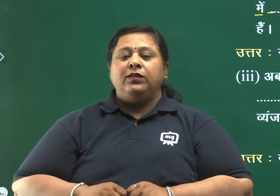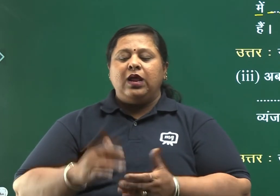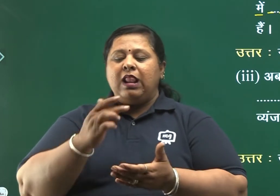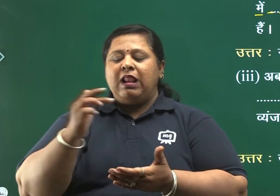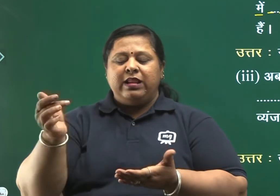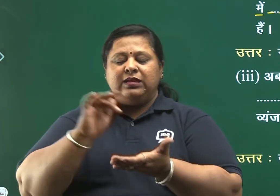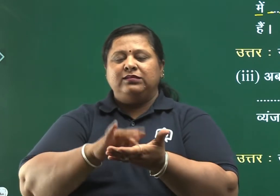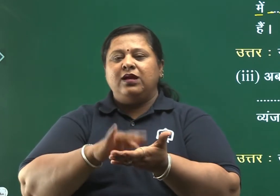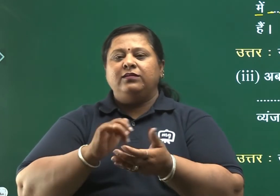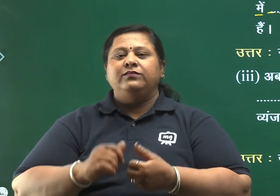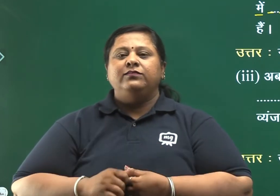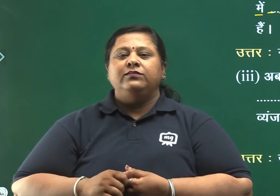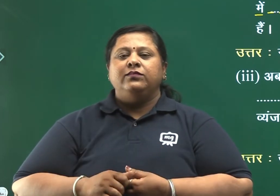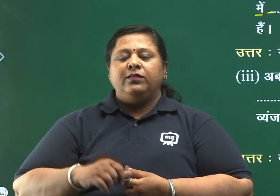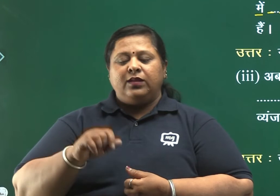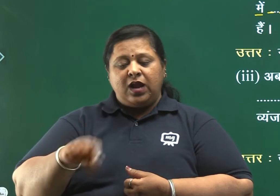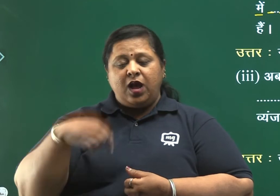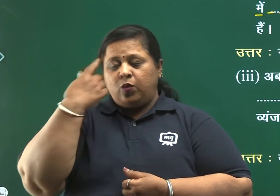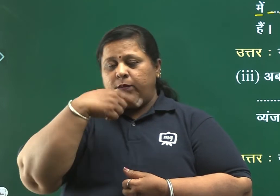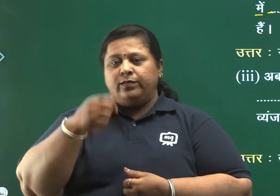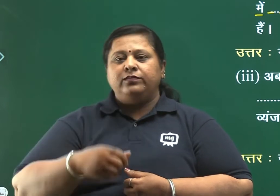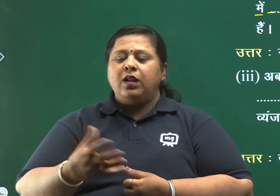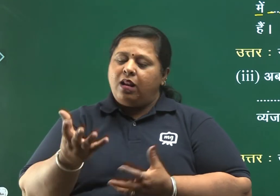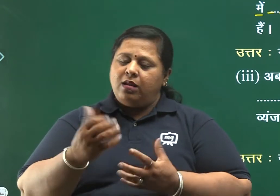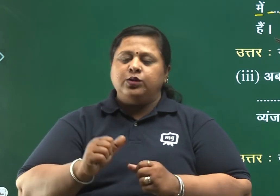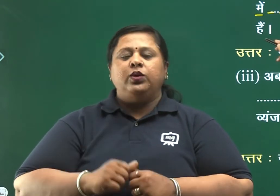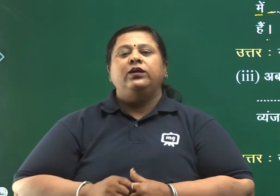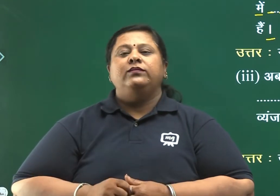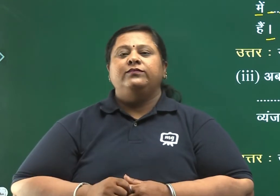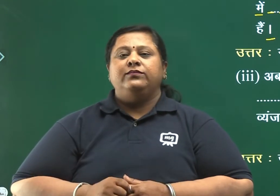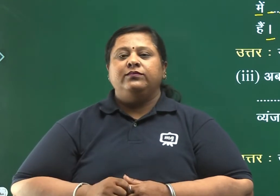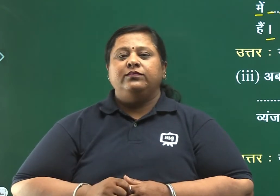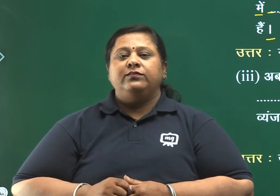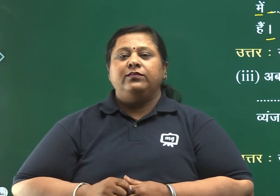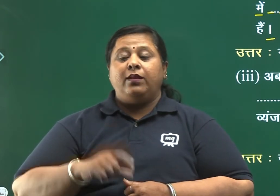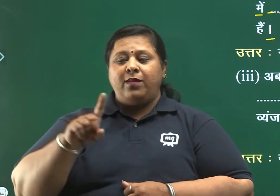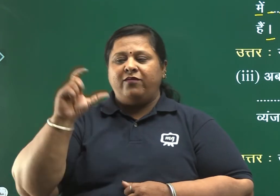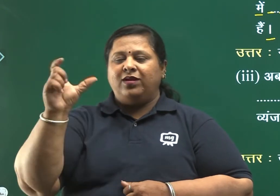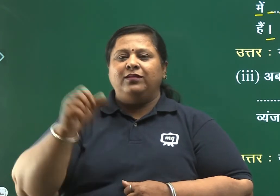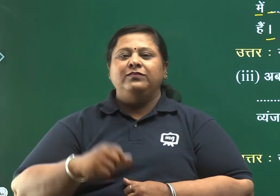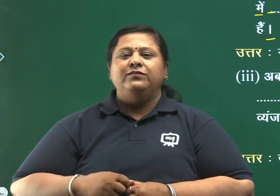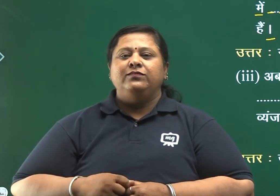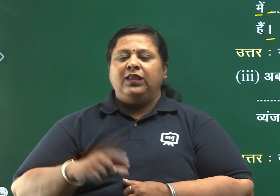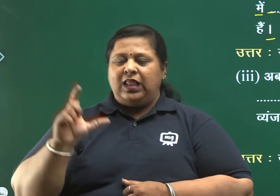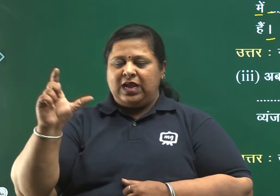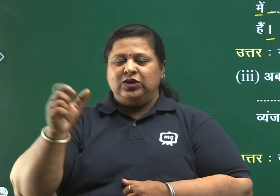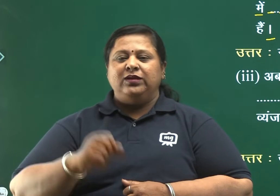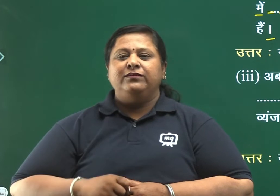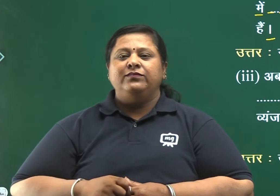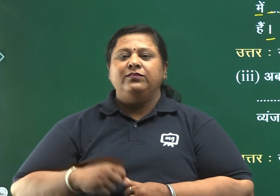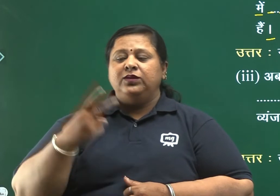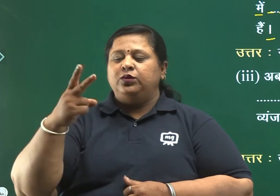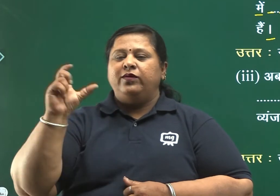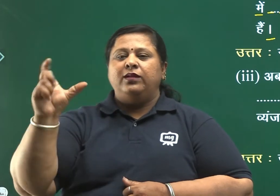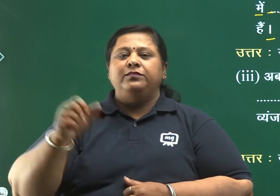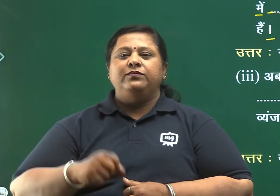रिक्त स्थान का रूप ले चुके हैं। पहला विकल्प नाश्ते